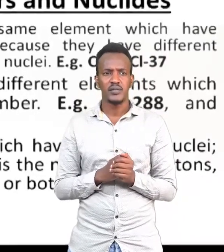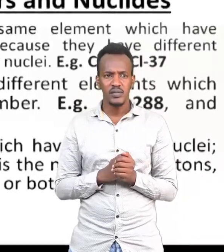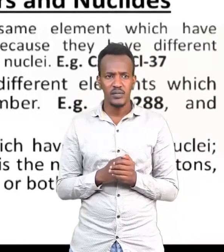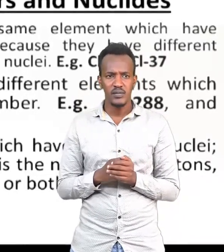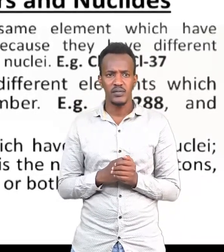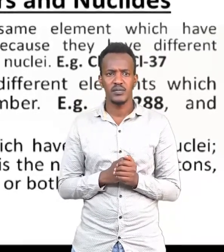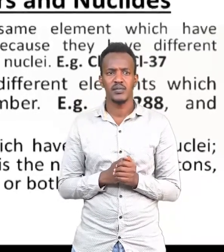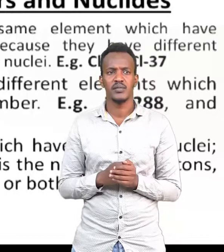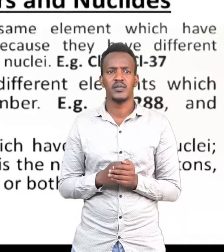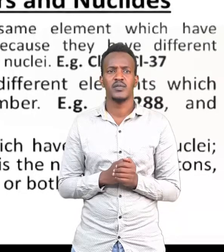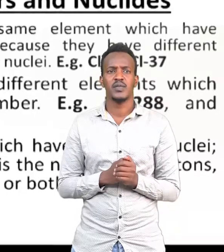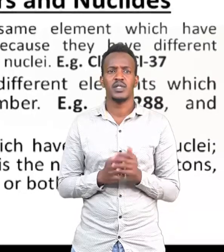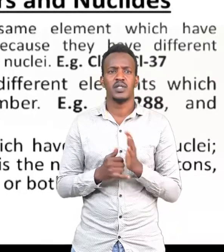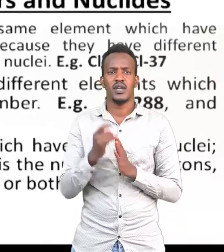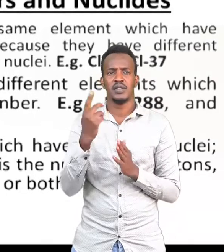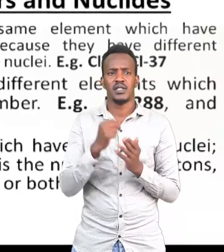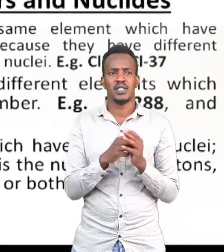yihiin isotopiska waxayna atamada